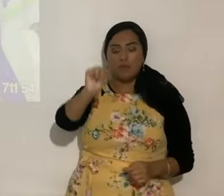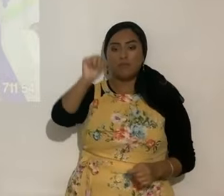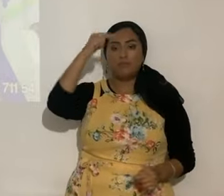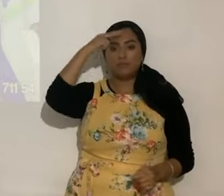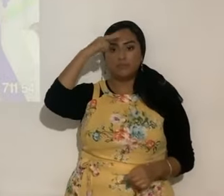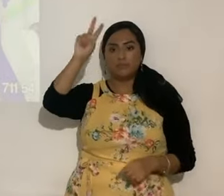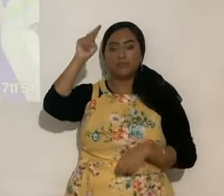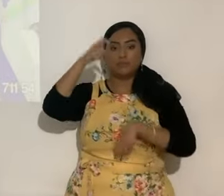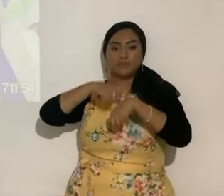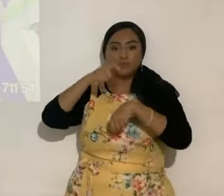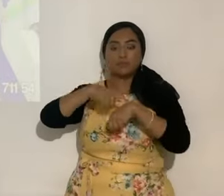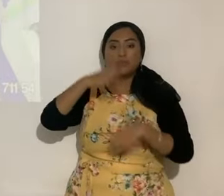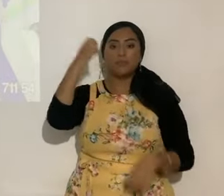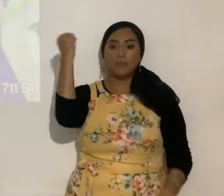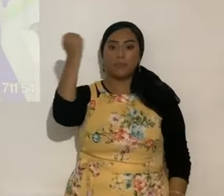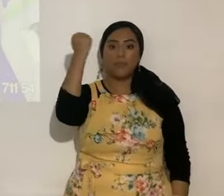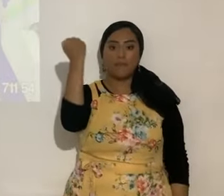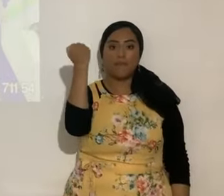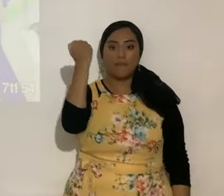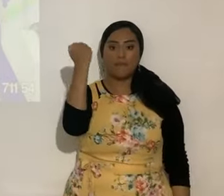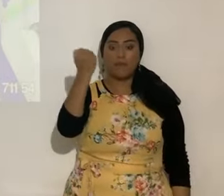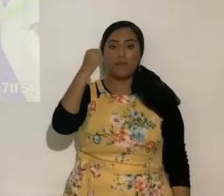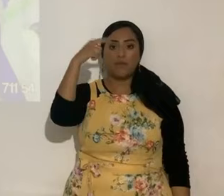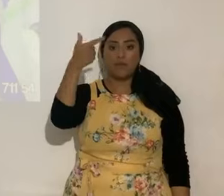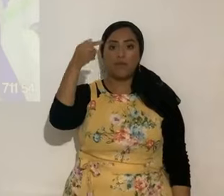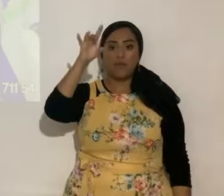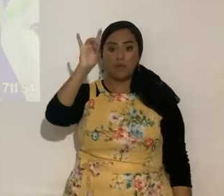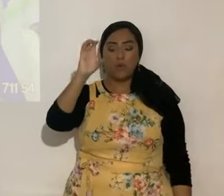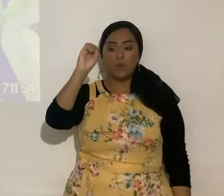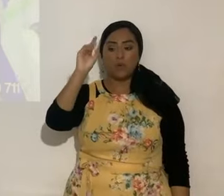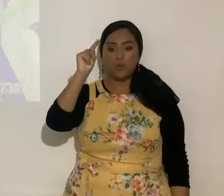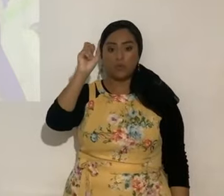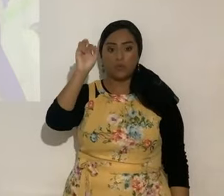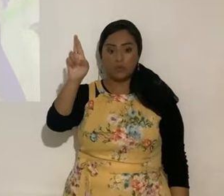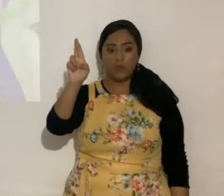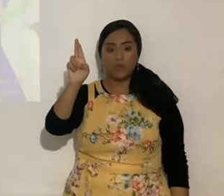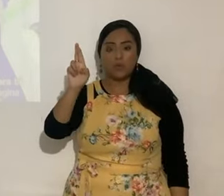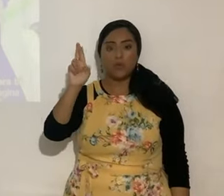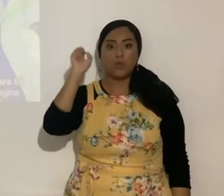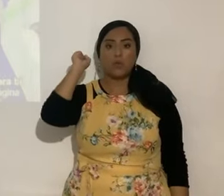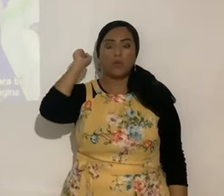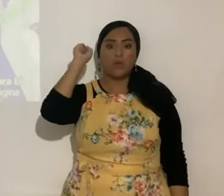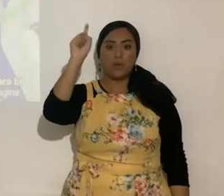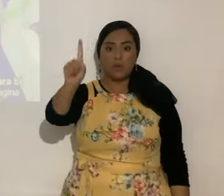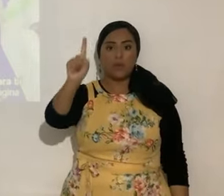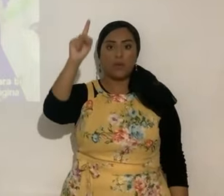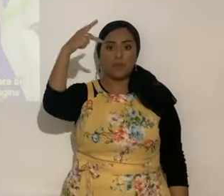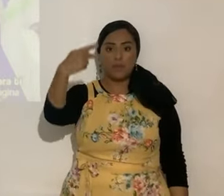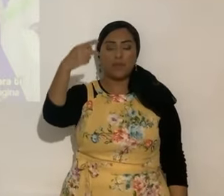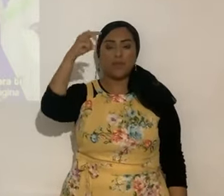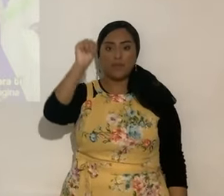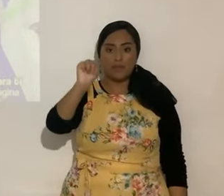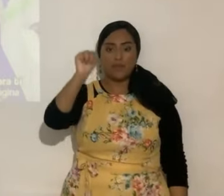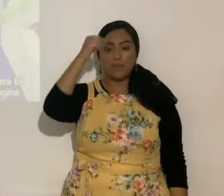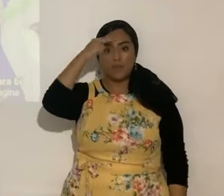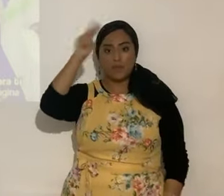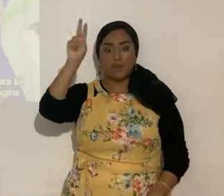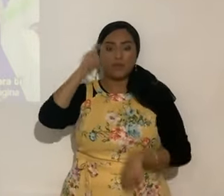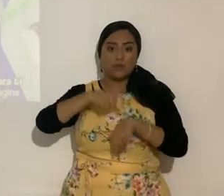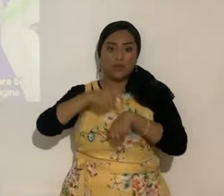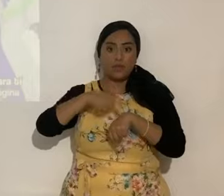de México. Repito, el sábado veintiocho de octubre, es decir, dentro de ocho días, a la una de la tarde, hora central de México,